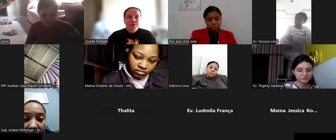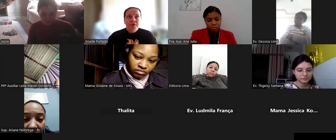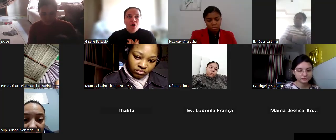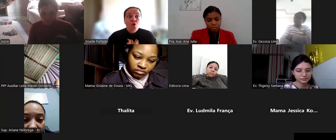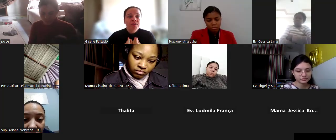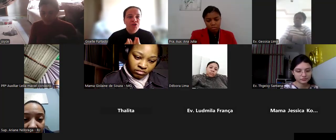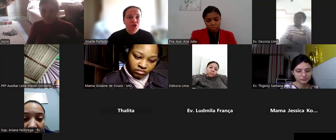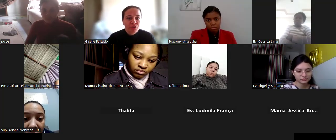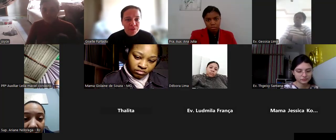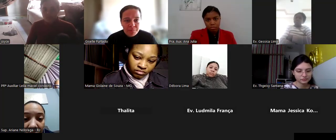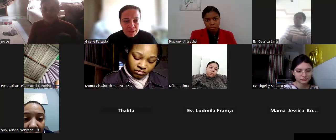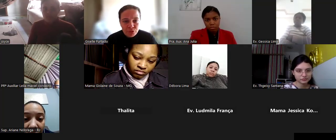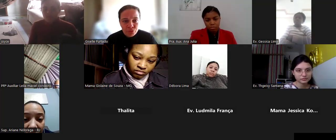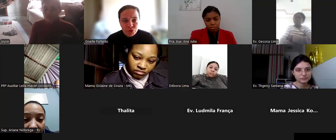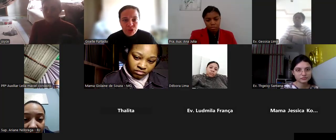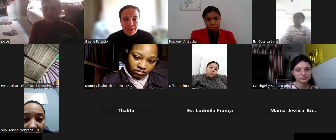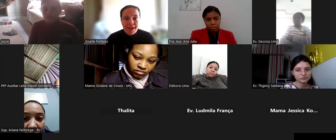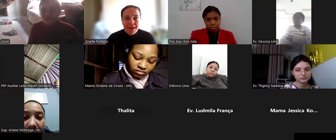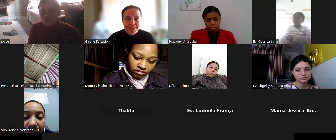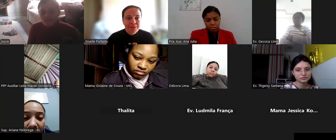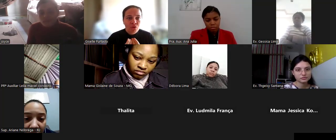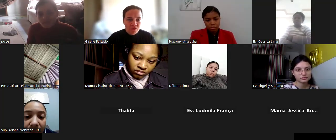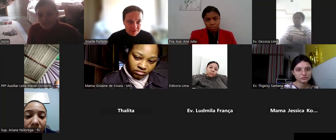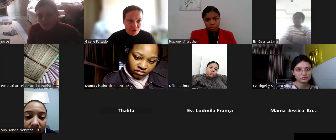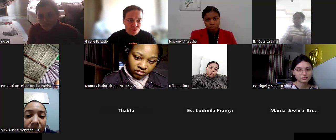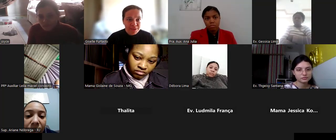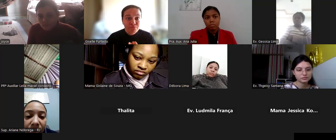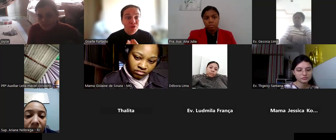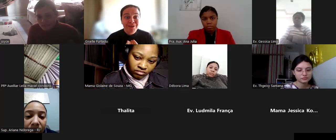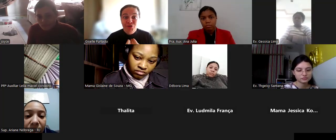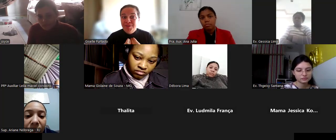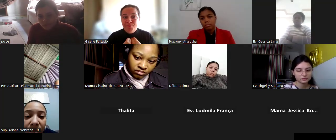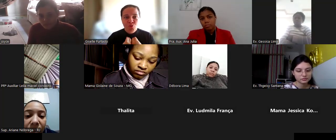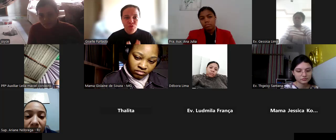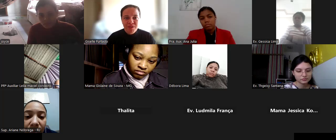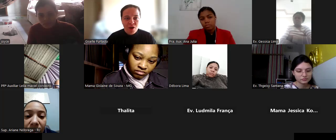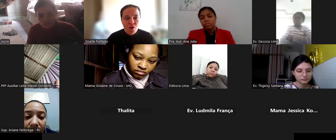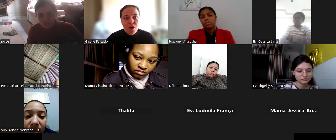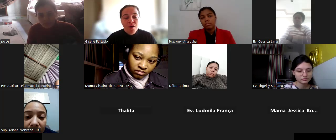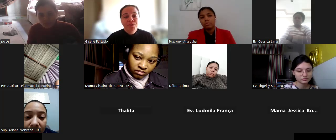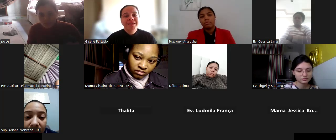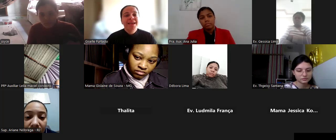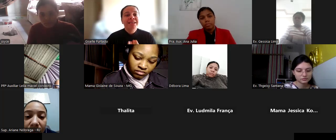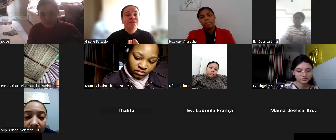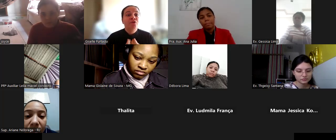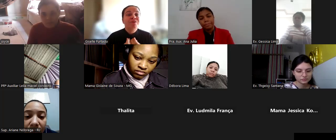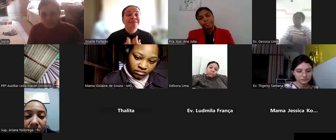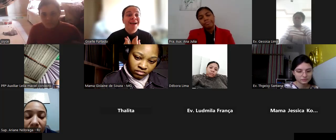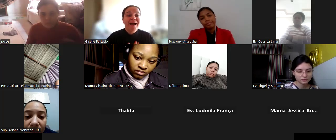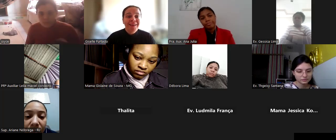a nossa ousadia no espírito de chegar a eles e conversar com eles, mostrar que a gente sabe algum sinal, porque eles vão se